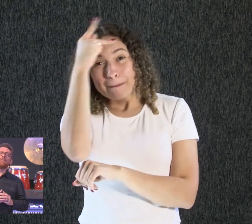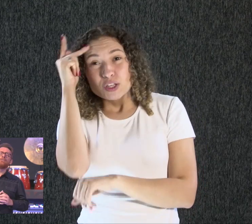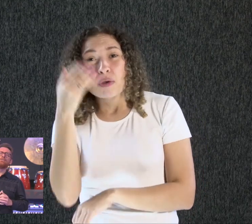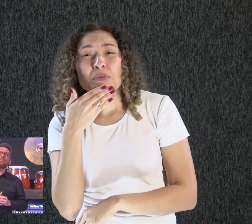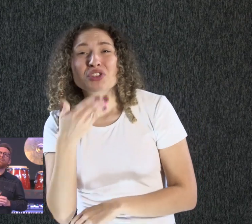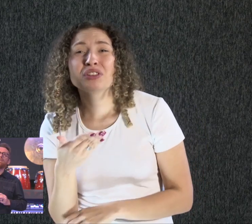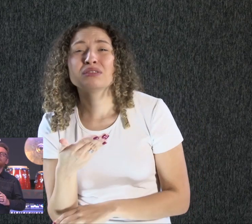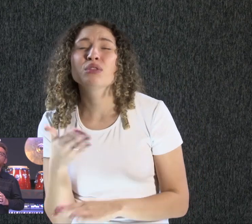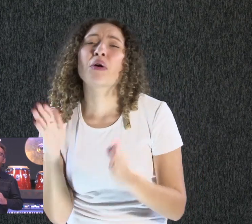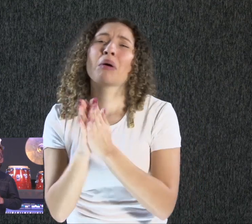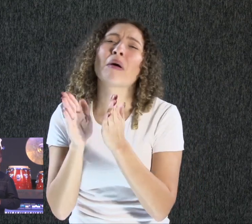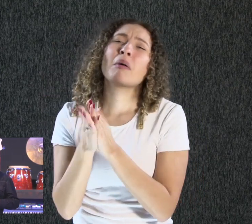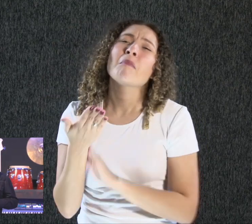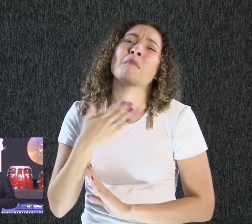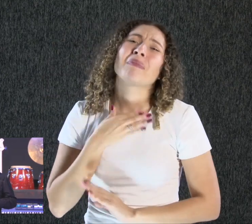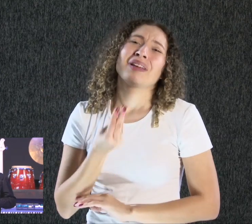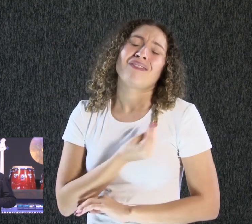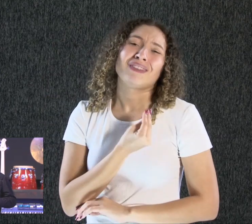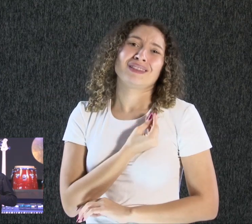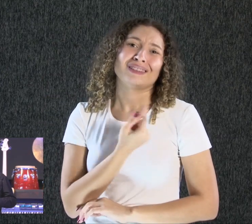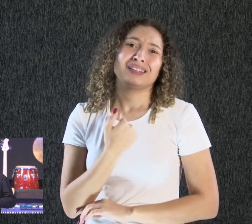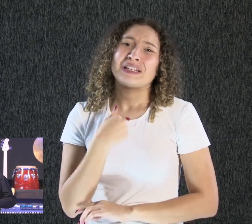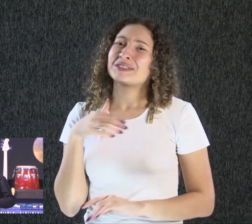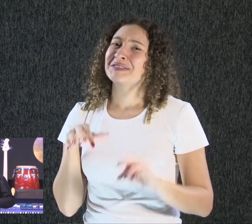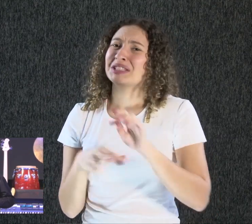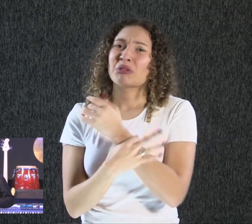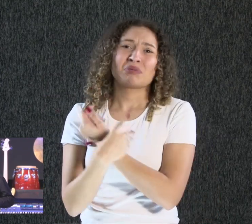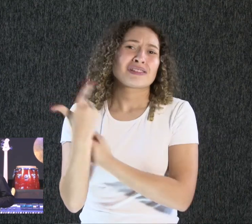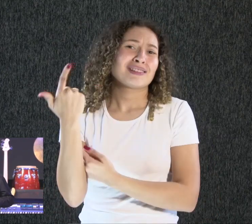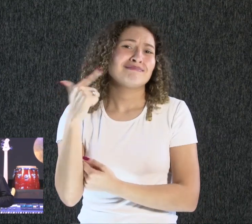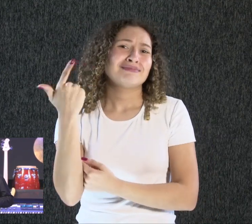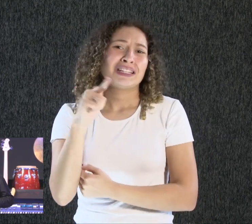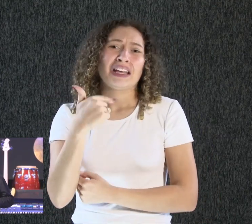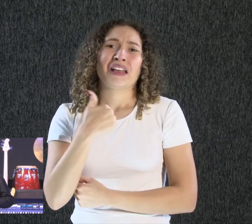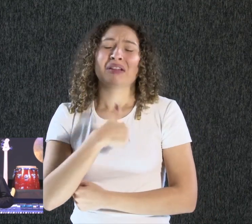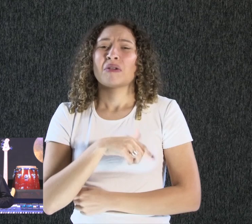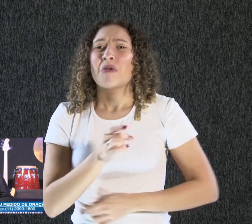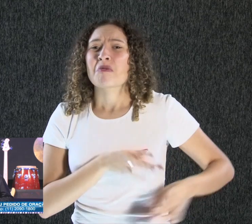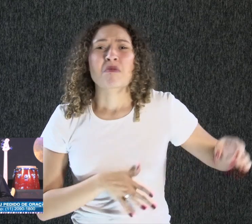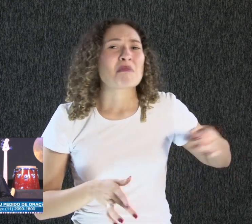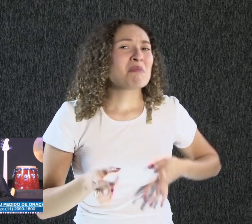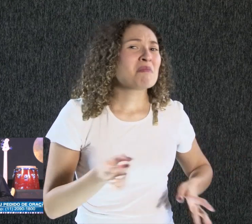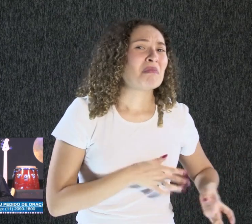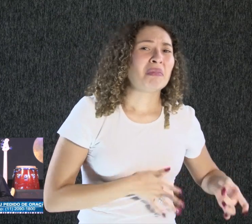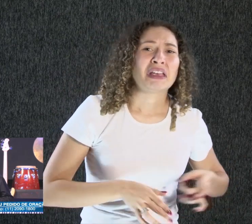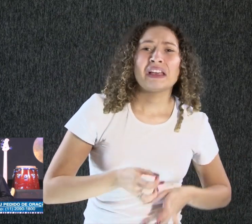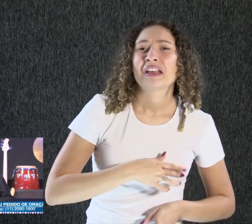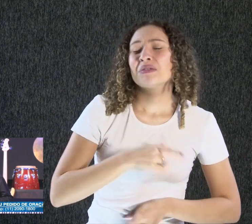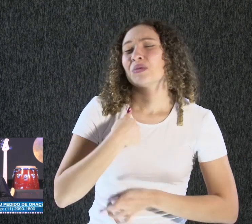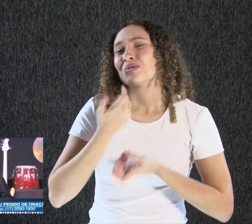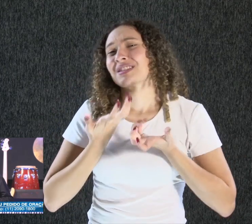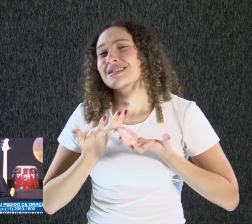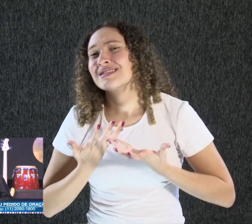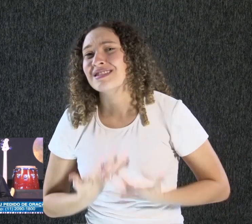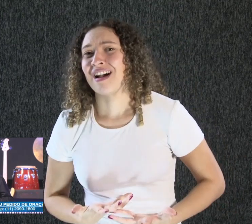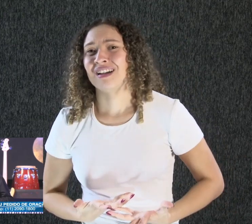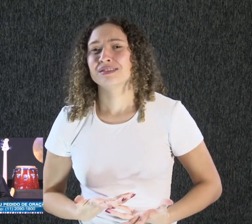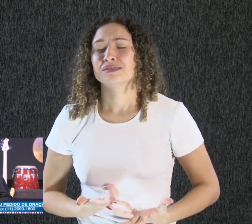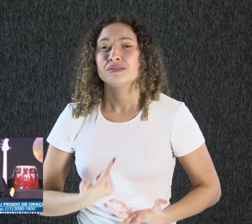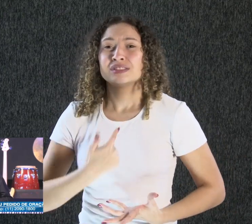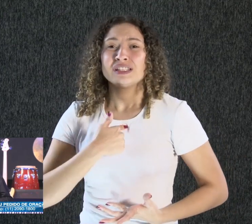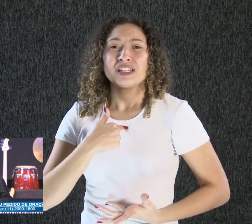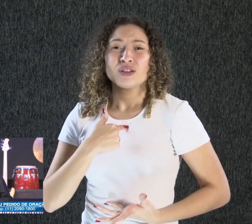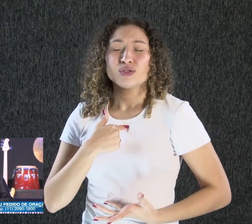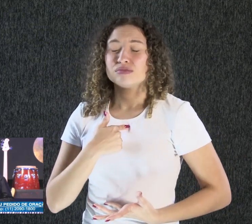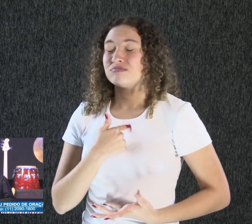pessoas dizendo: Ronaldo, ore por mim porque eu me sinto tão inseguro. Estou com medo. Eu não sei o que fazer, eu tenho